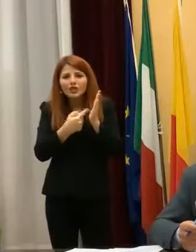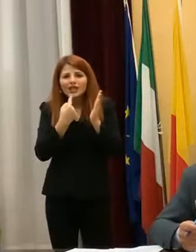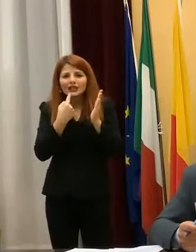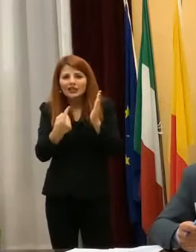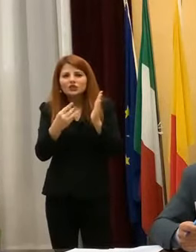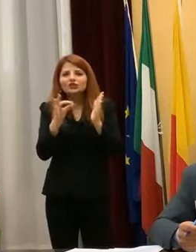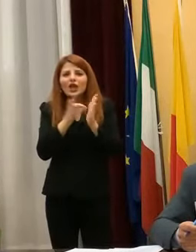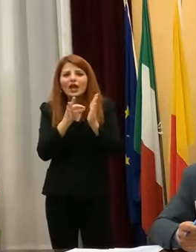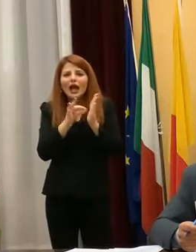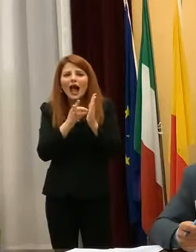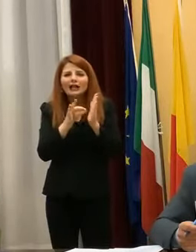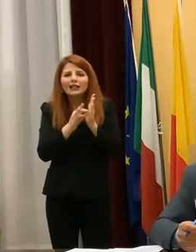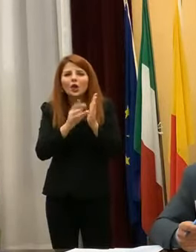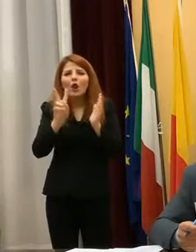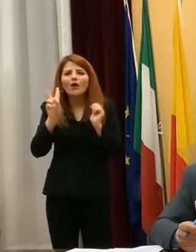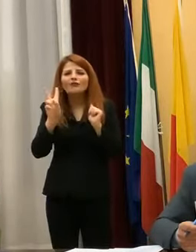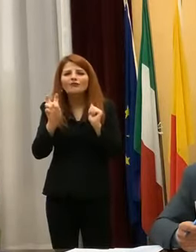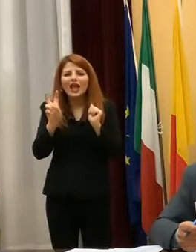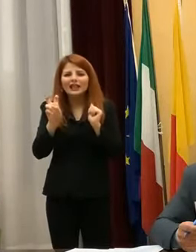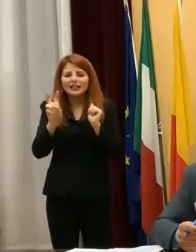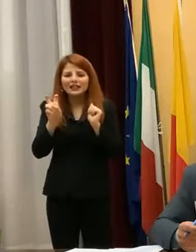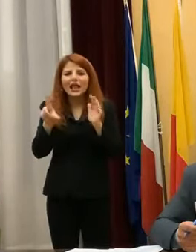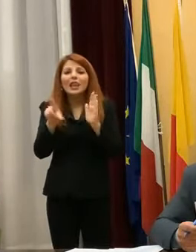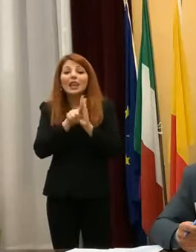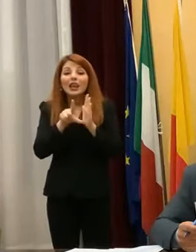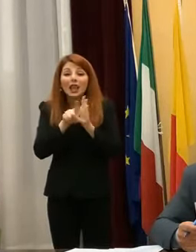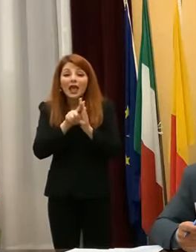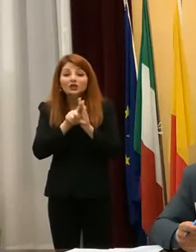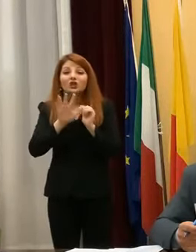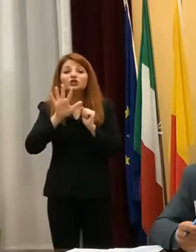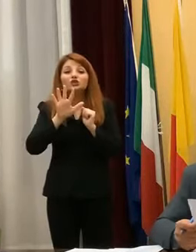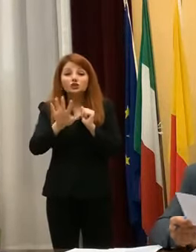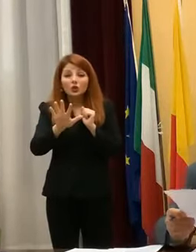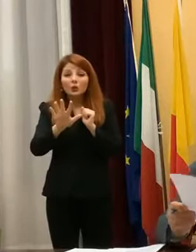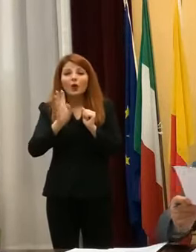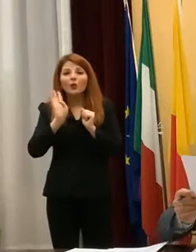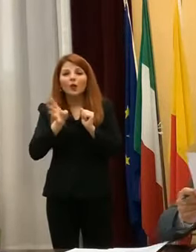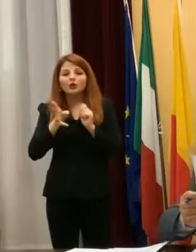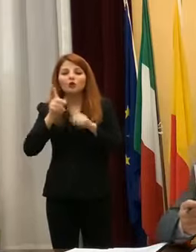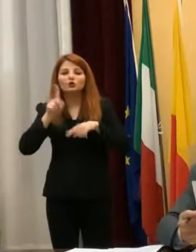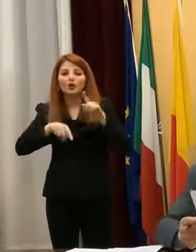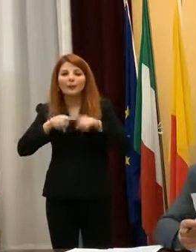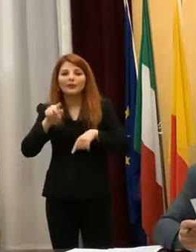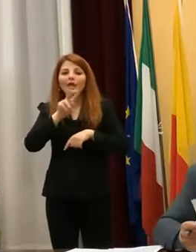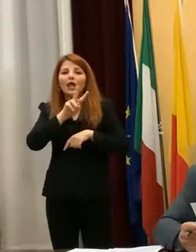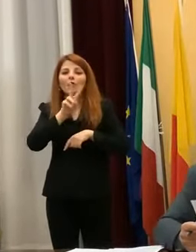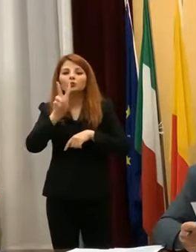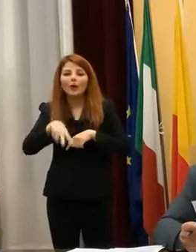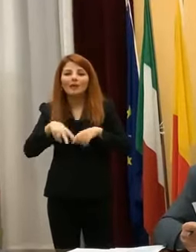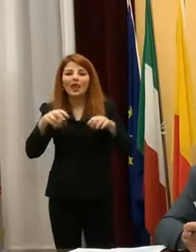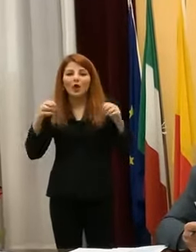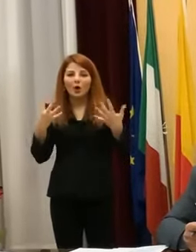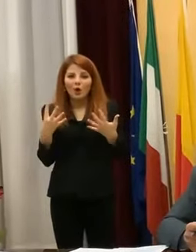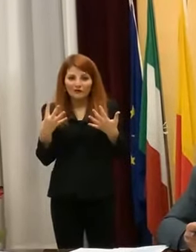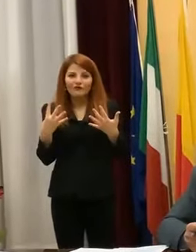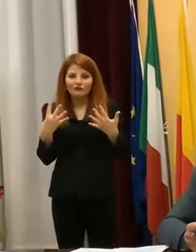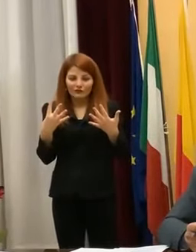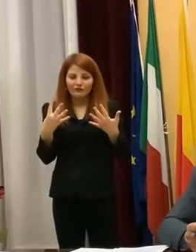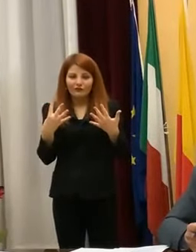Articolo 20 della legge 5 del 14 aprile 2009, il comma